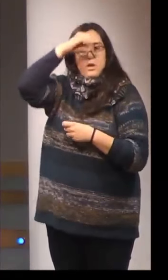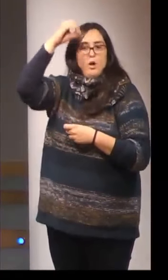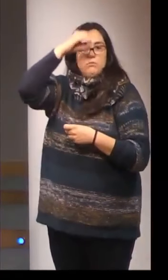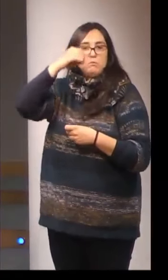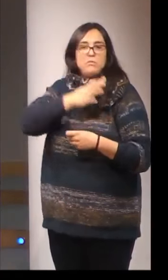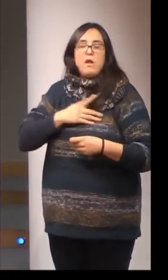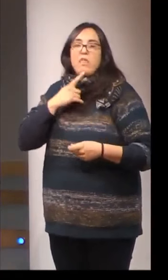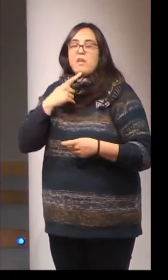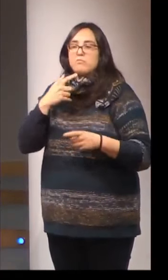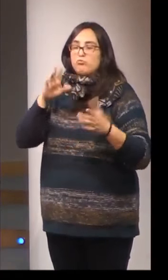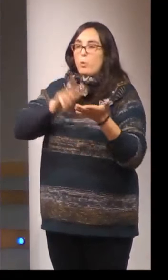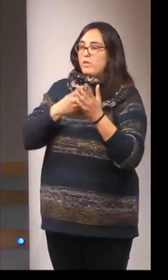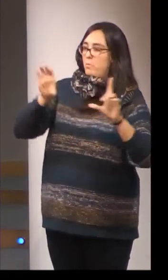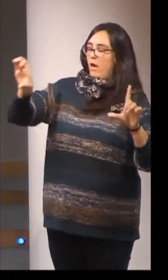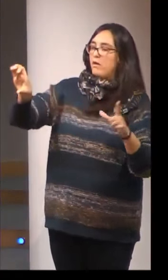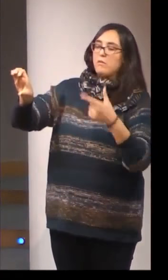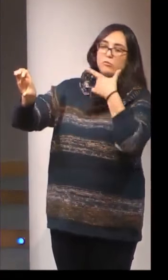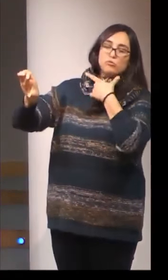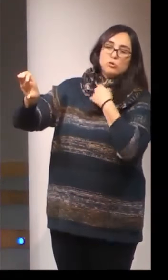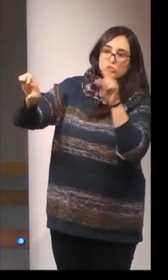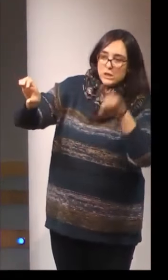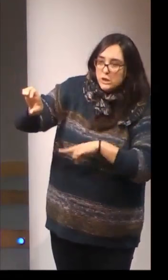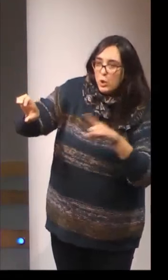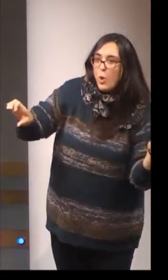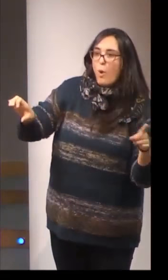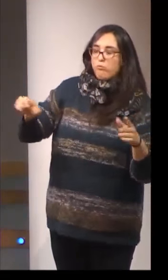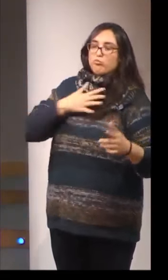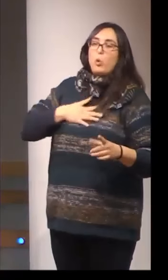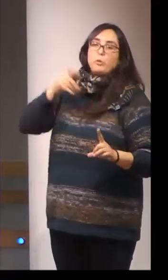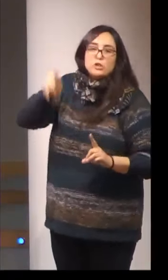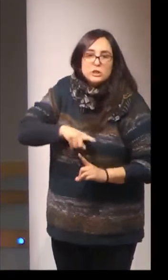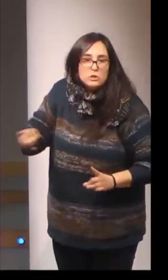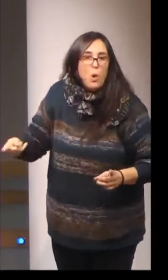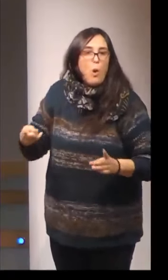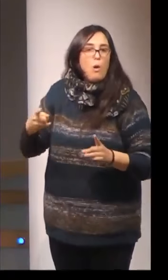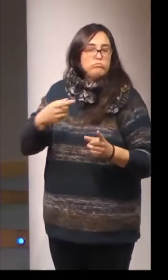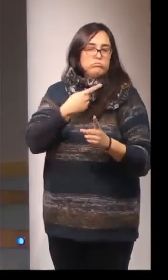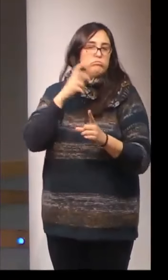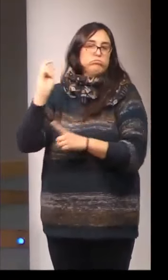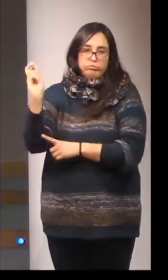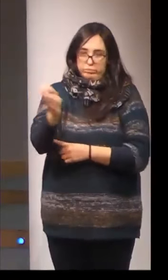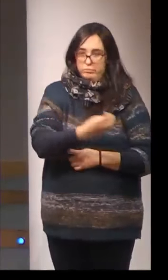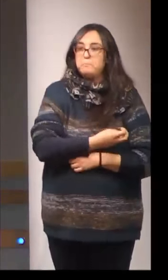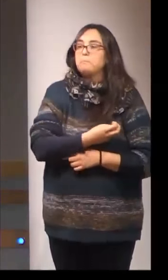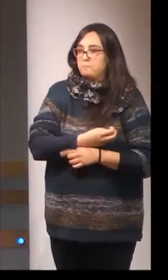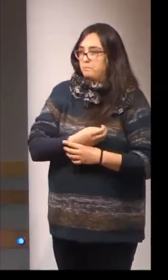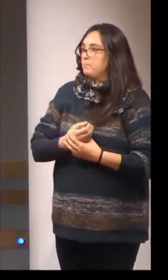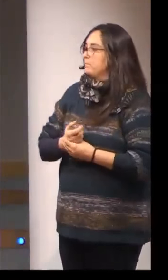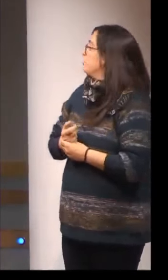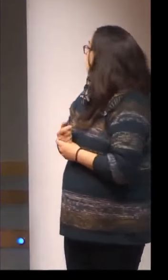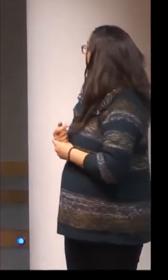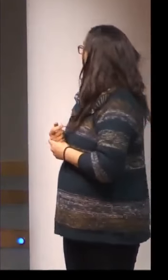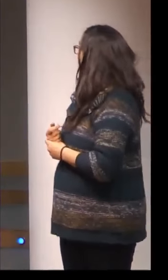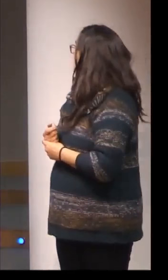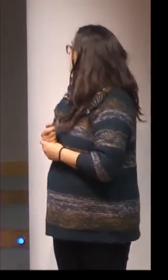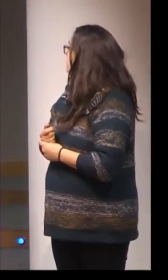se preguntan también opiniones. Es decir, qué se opina acerca de que el intérprete, la lengua de signos, esté colocada en la parte